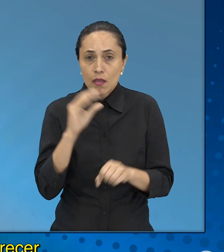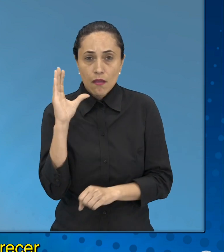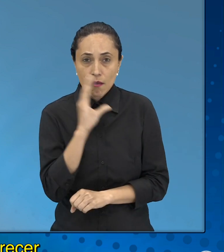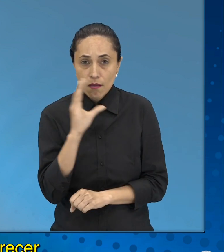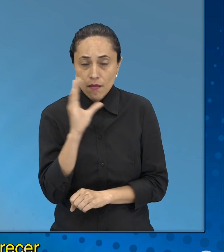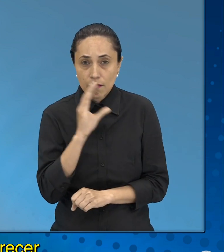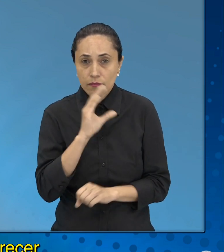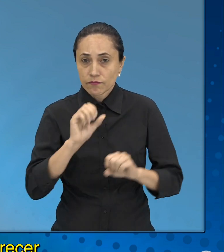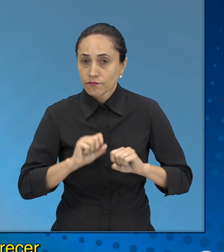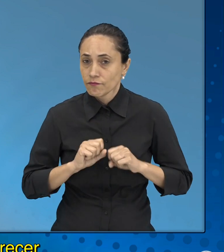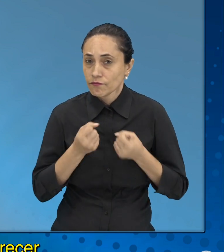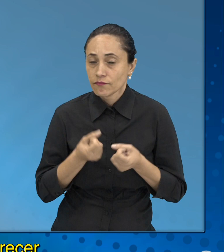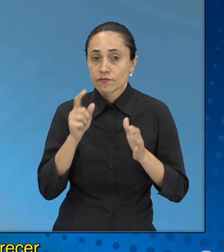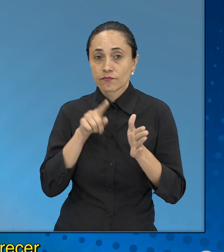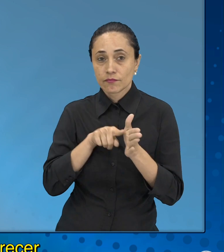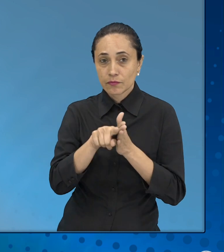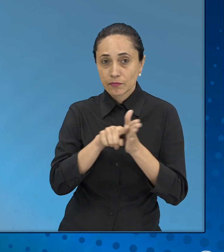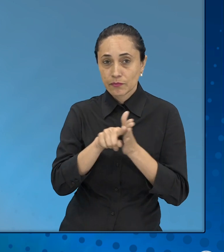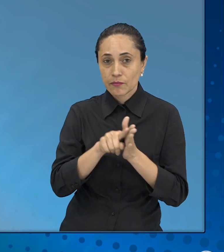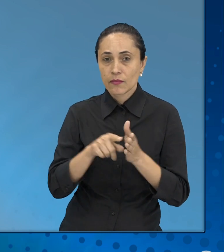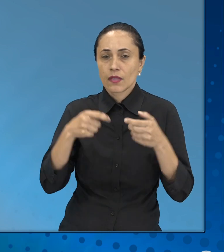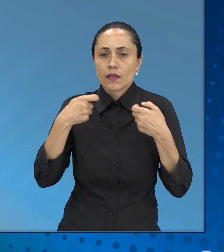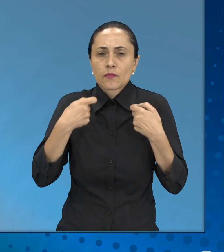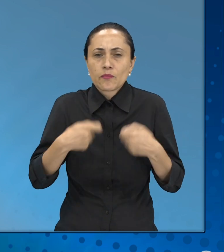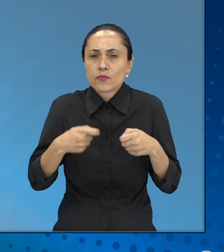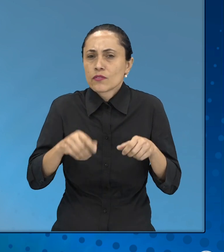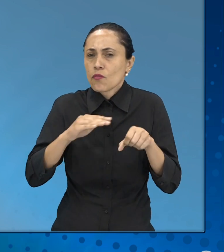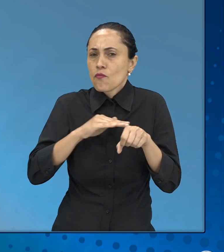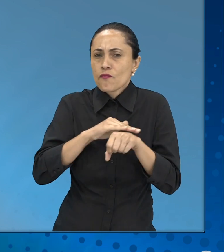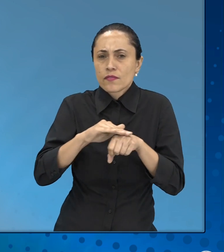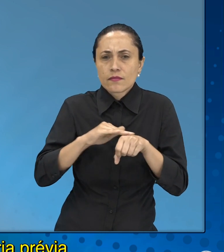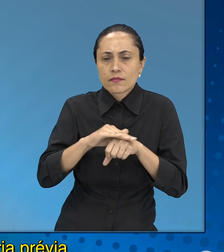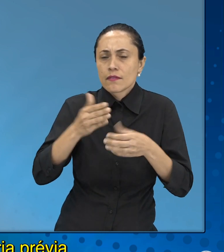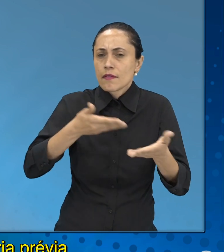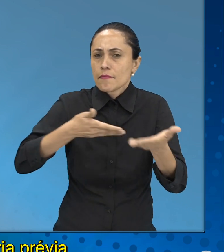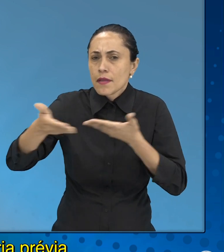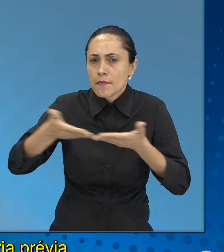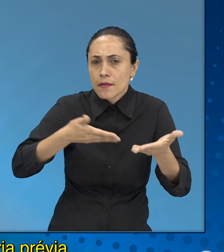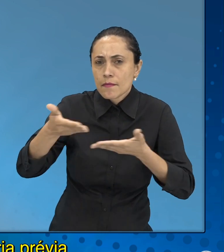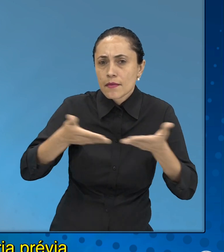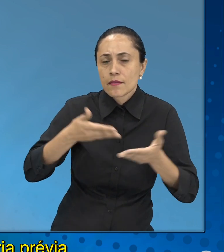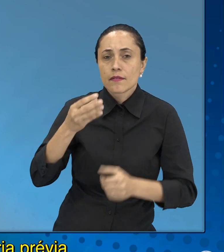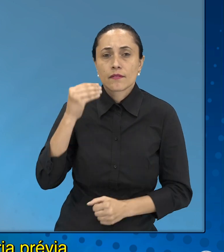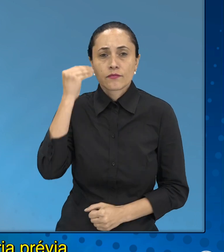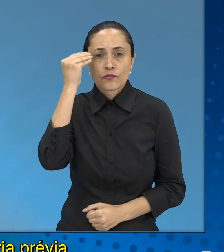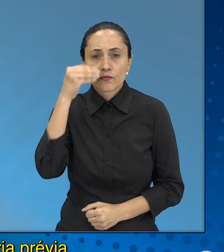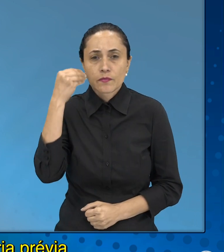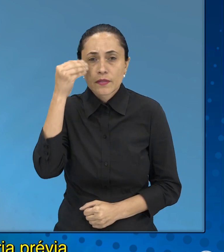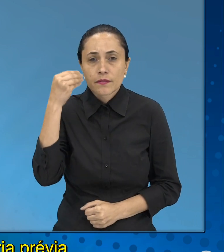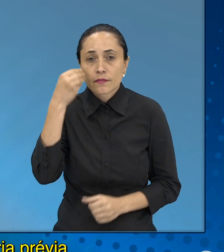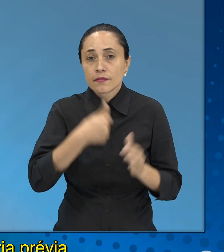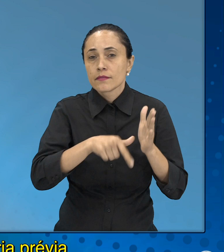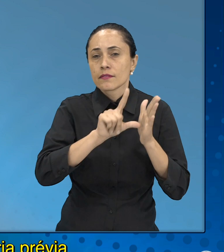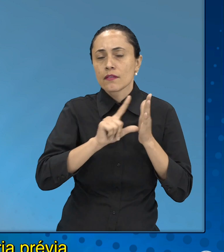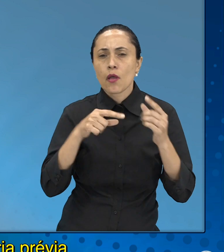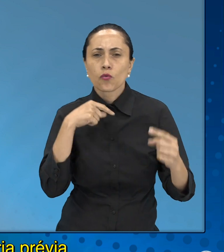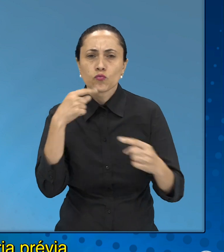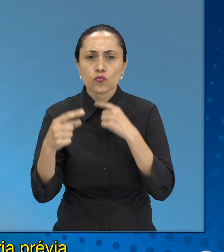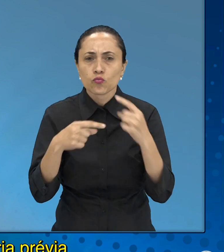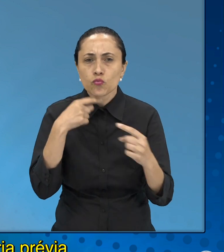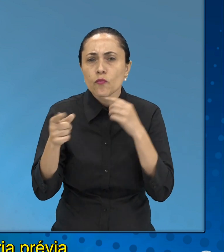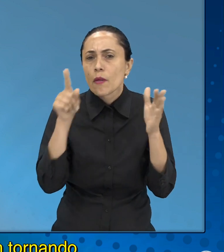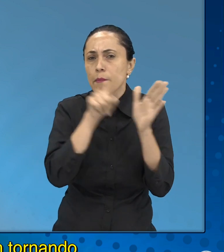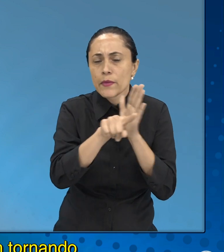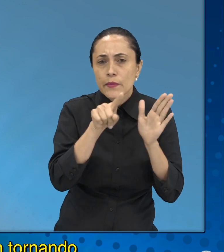favorecer e agilizar o tempo de estudo e a dedicação da pesquisa, além de uma consultoria prévia para